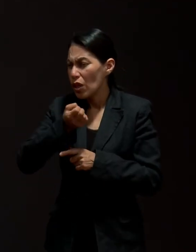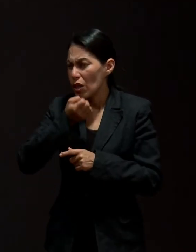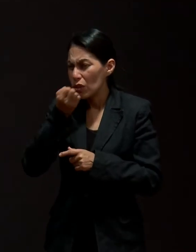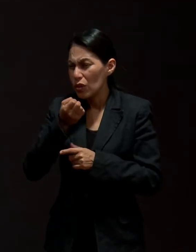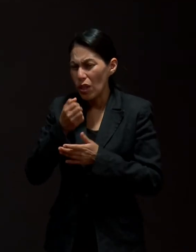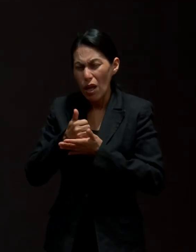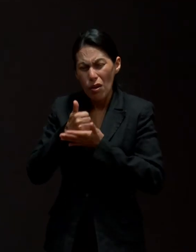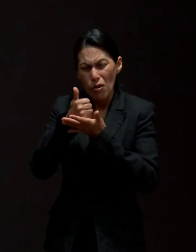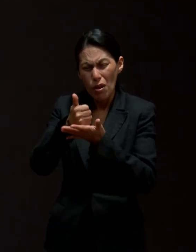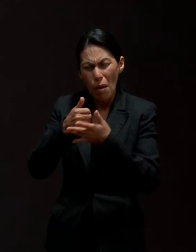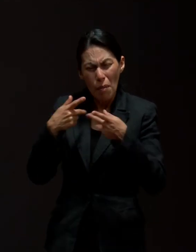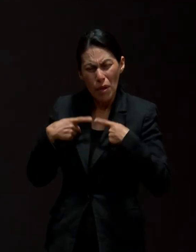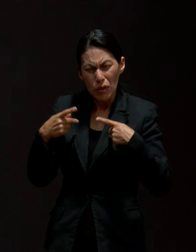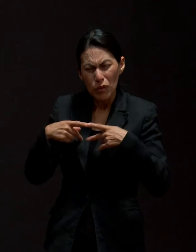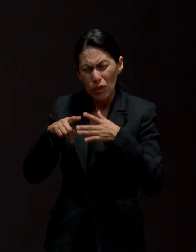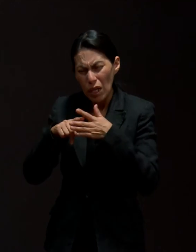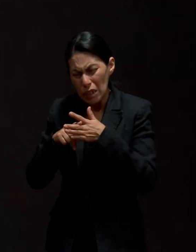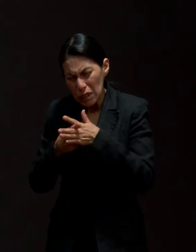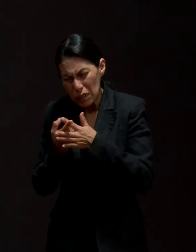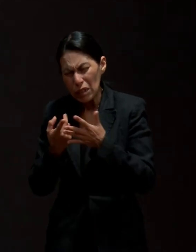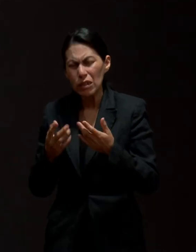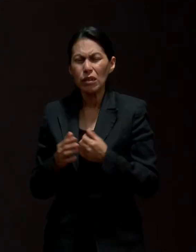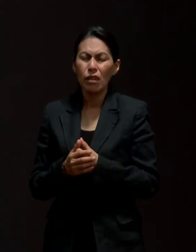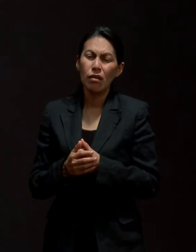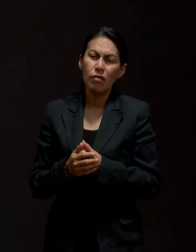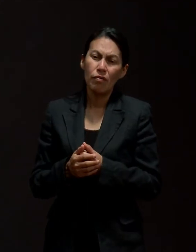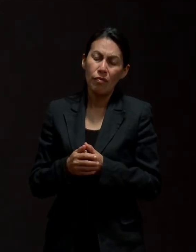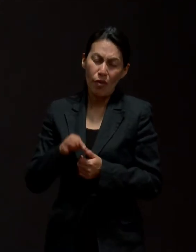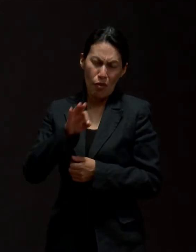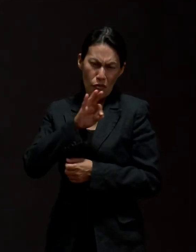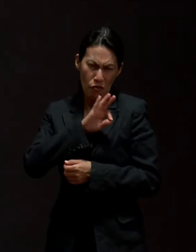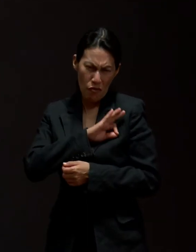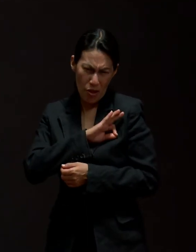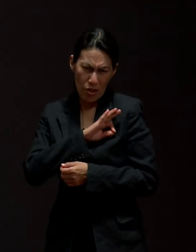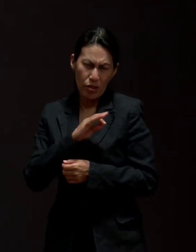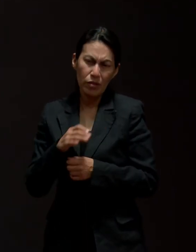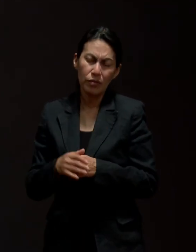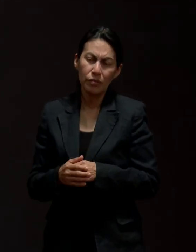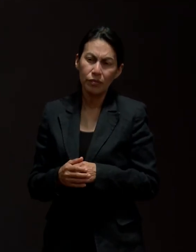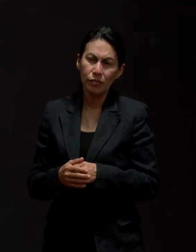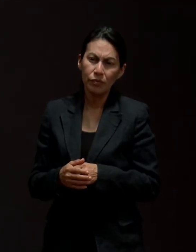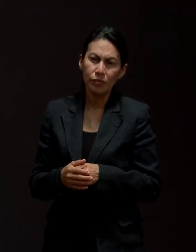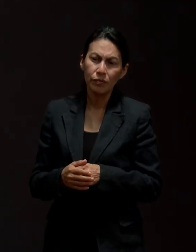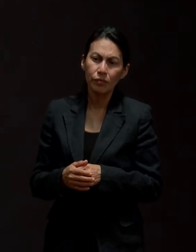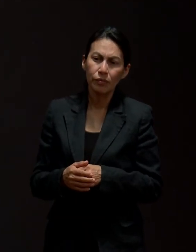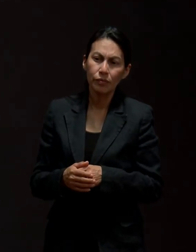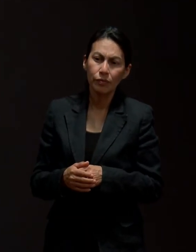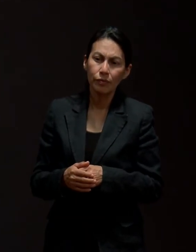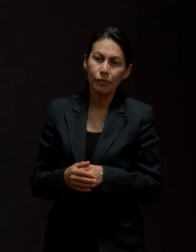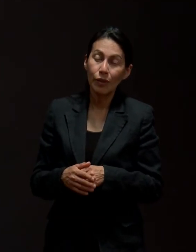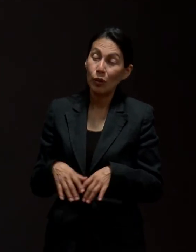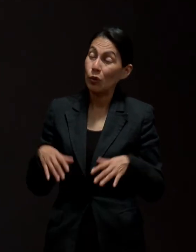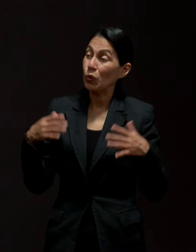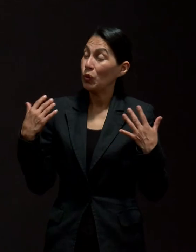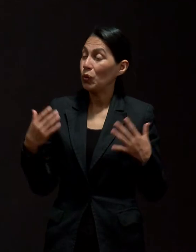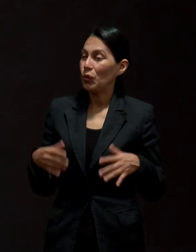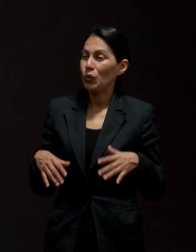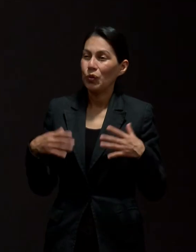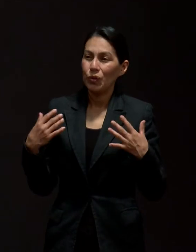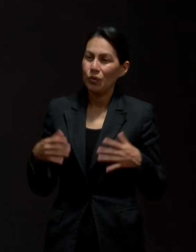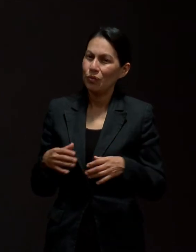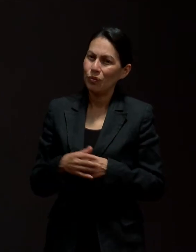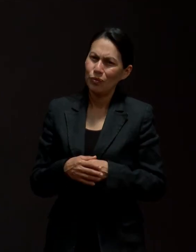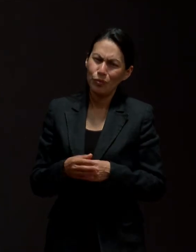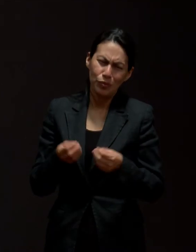inclusive a personas que van comenzando a tener esa misma fe y a